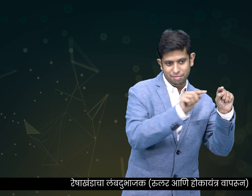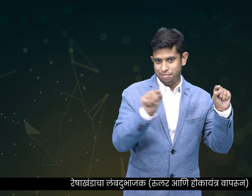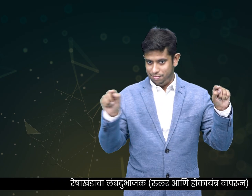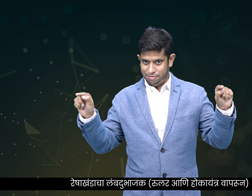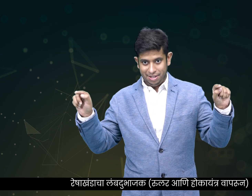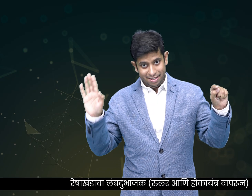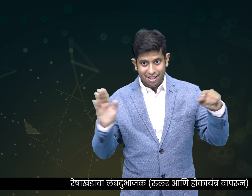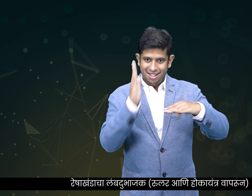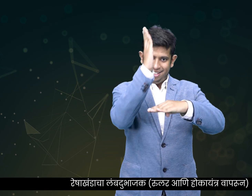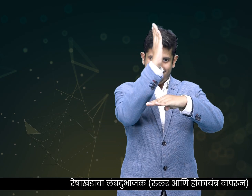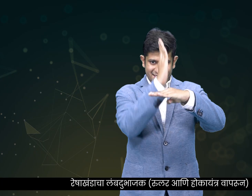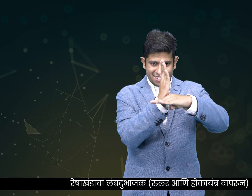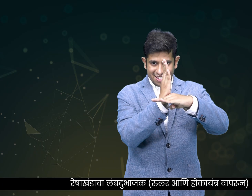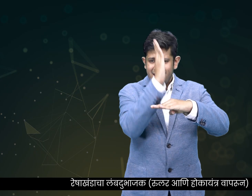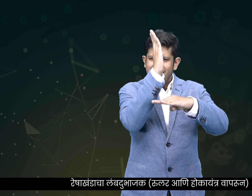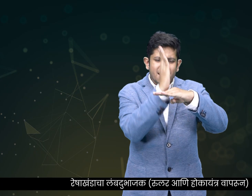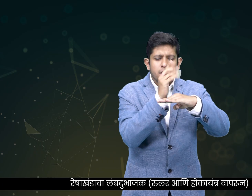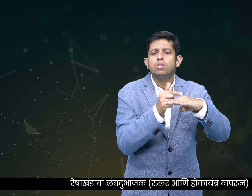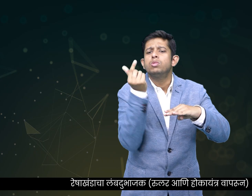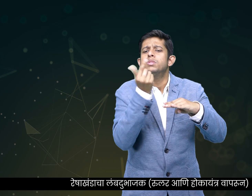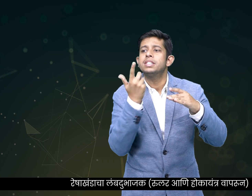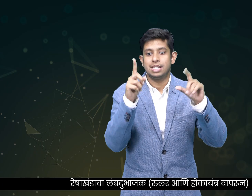रेषाखंडांचा लंब दुभाजक रुलर आणि होकायंत्र वापरून.